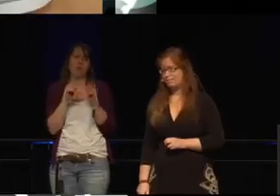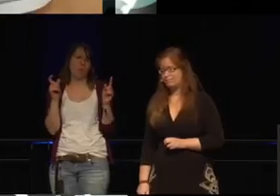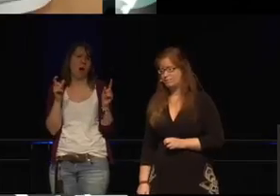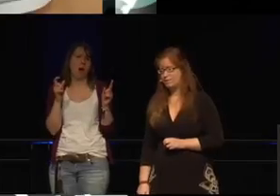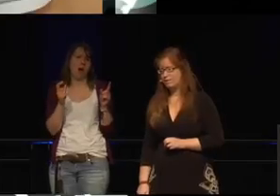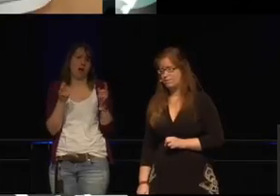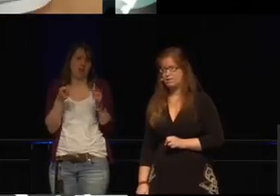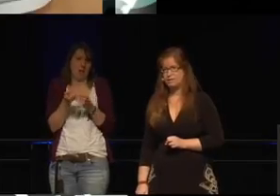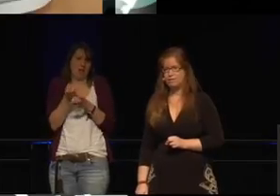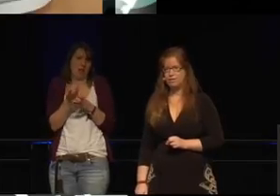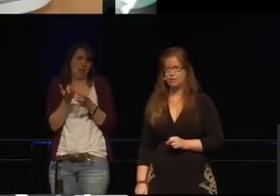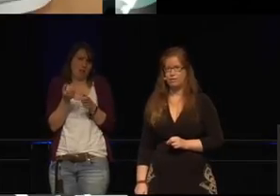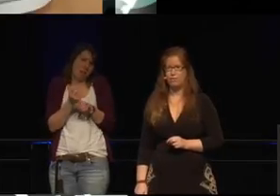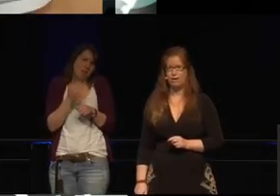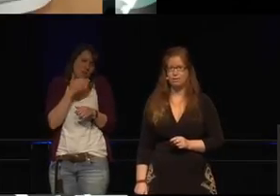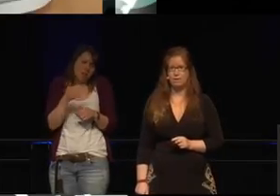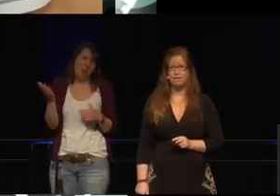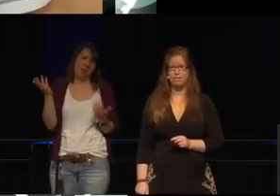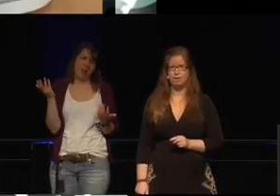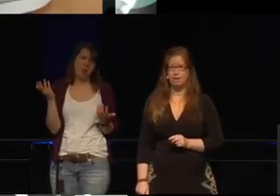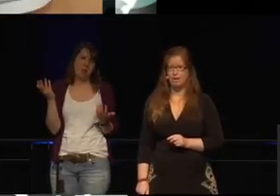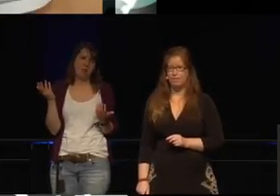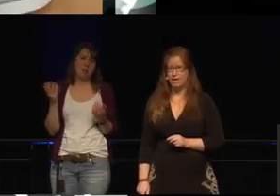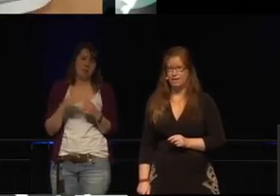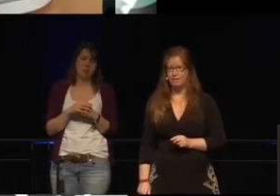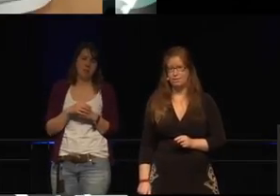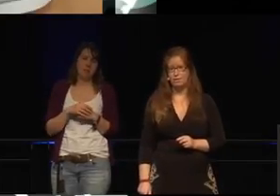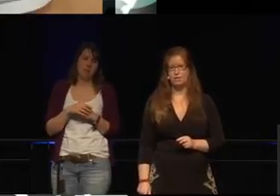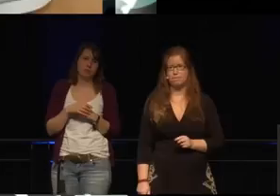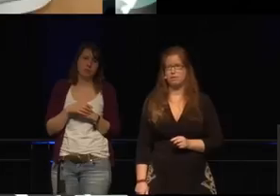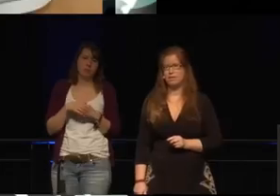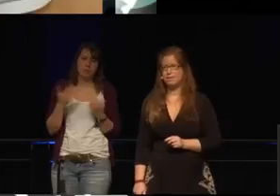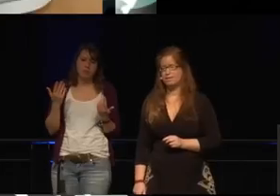una cámara que está integrada en muchas empresas y hubo